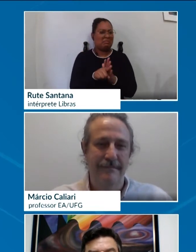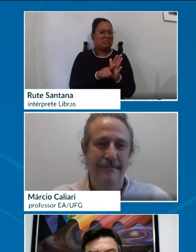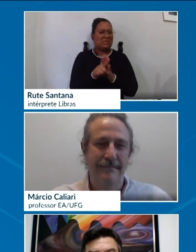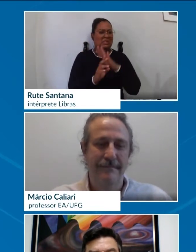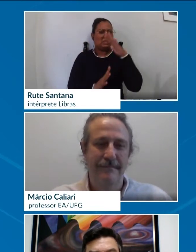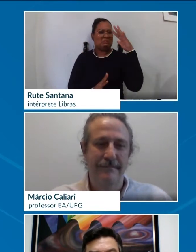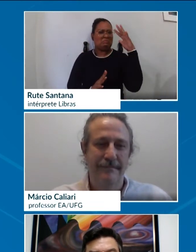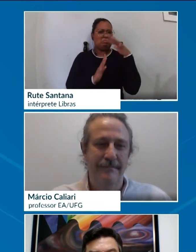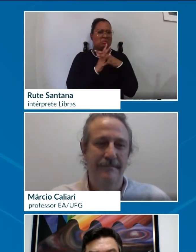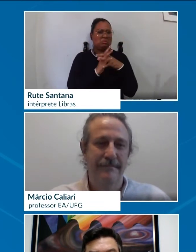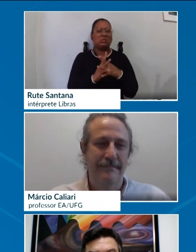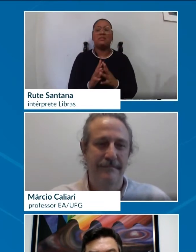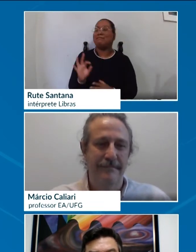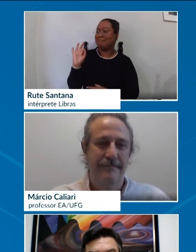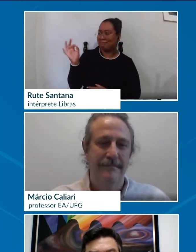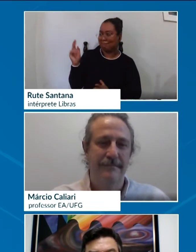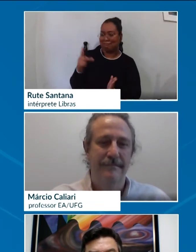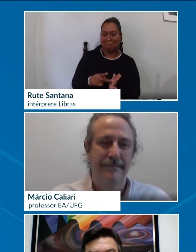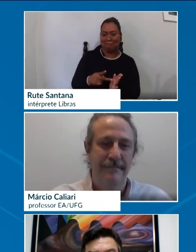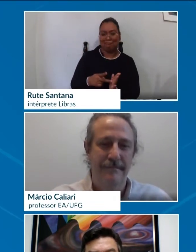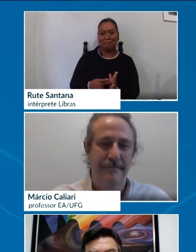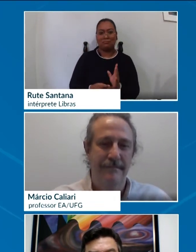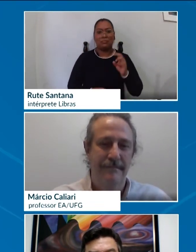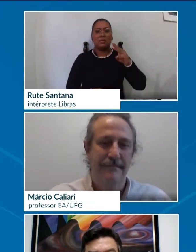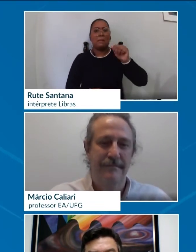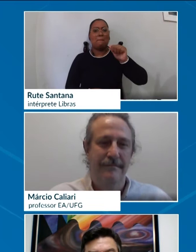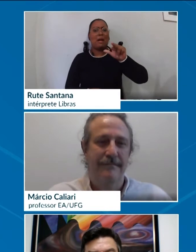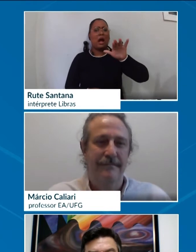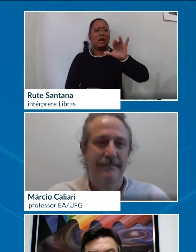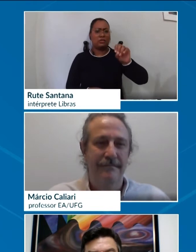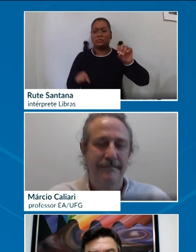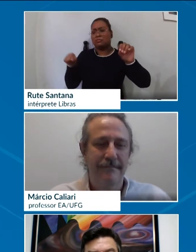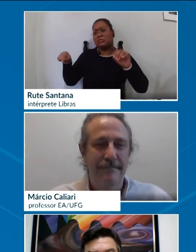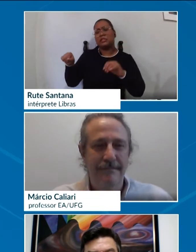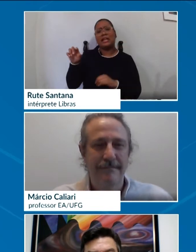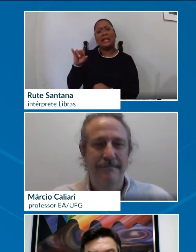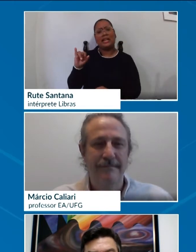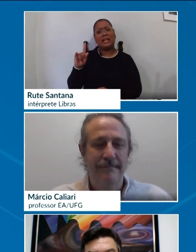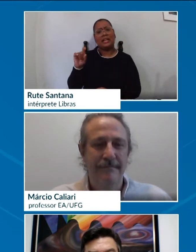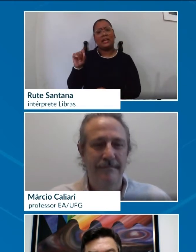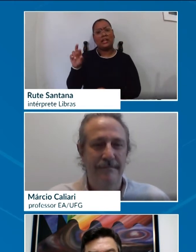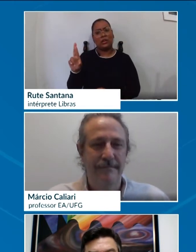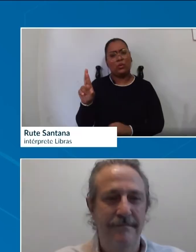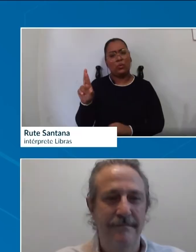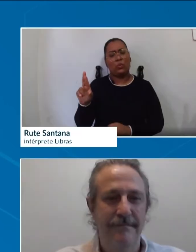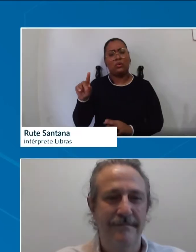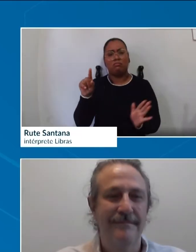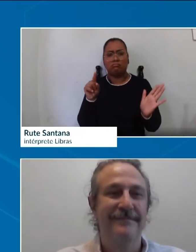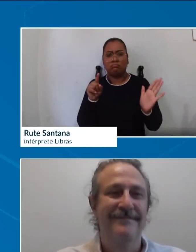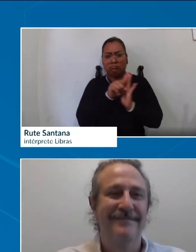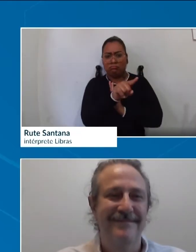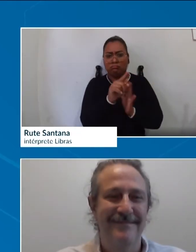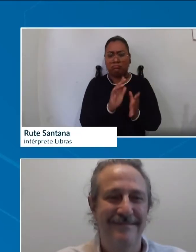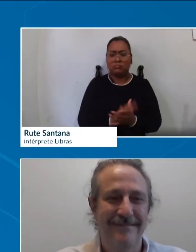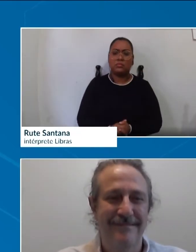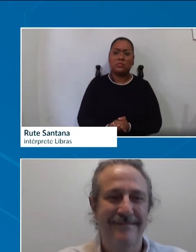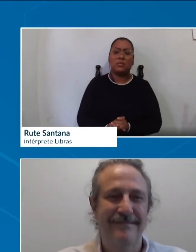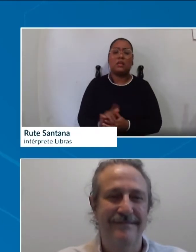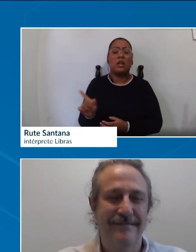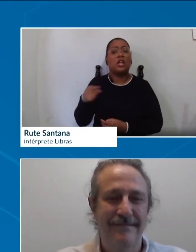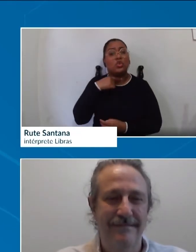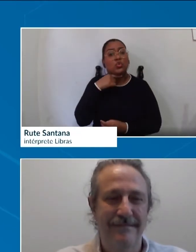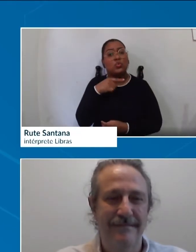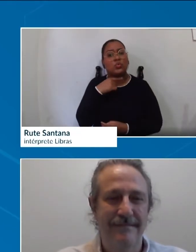verdade. E professor Márcio, o Igor tem uma dúvida. Igor Vespucci, ele pergunta se